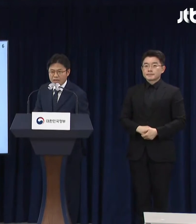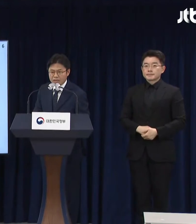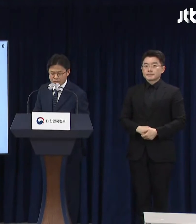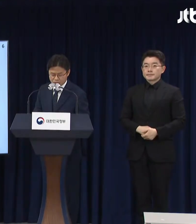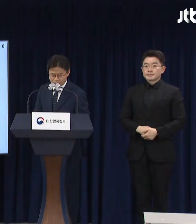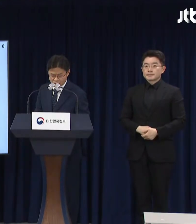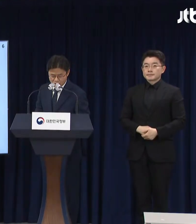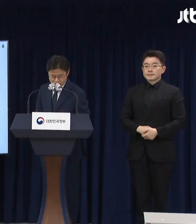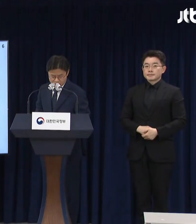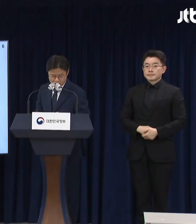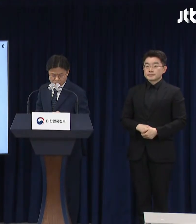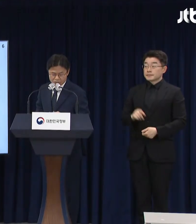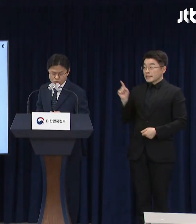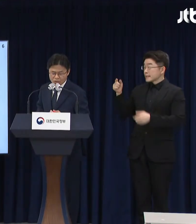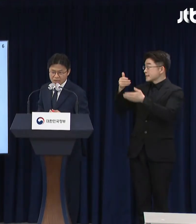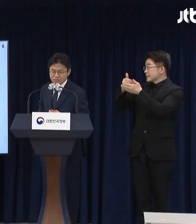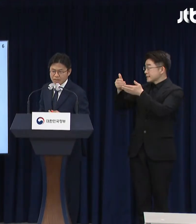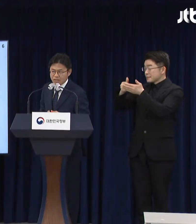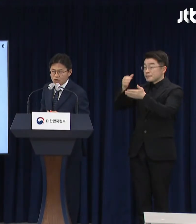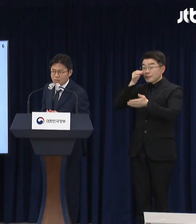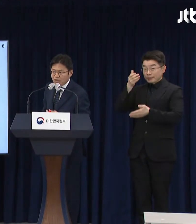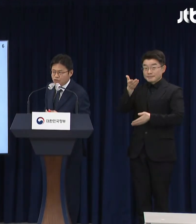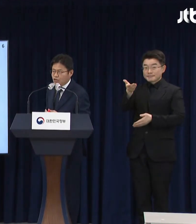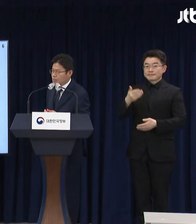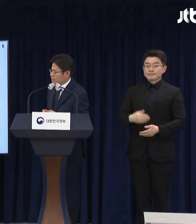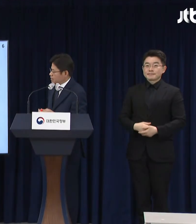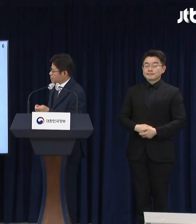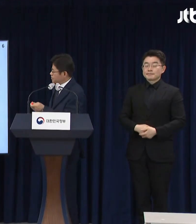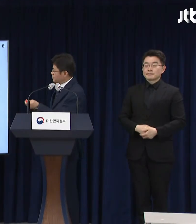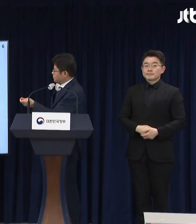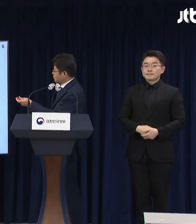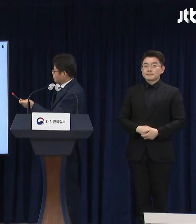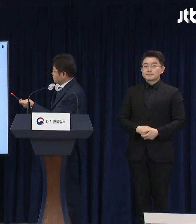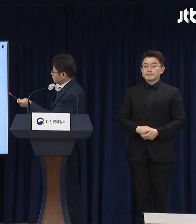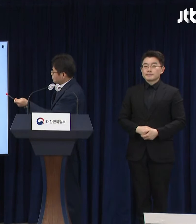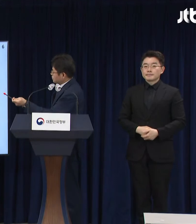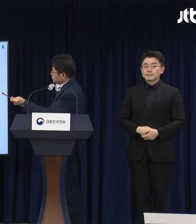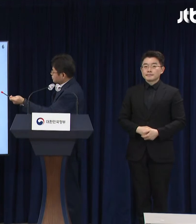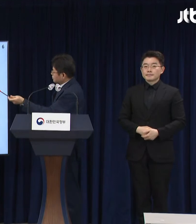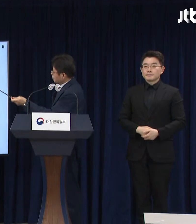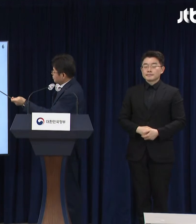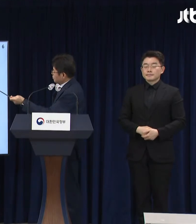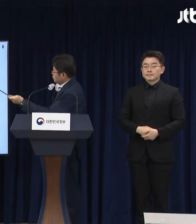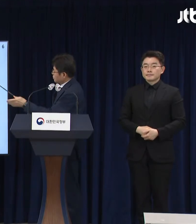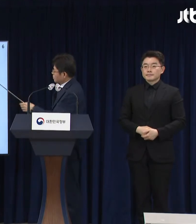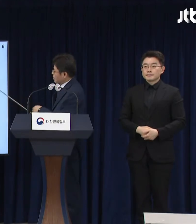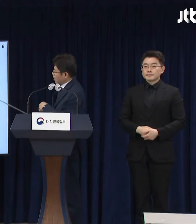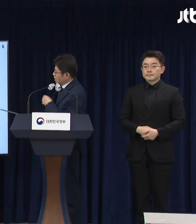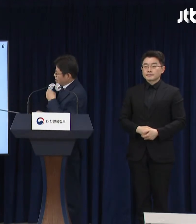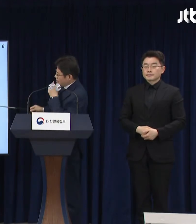예, 이 그림으로 설명드리도록 하겠습니다. 희석 방출 설비는